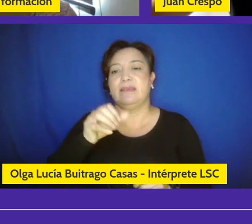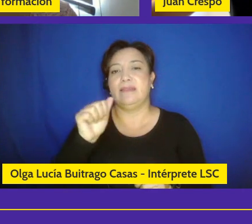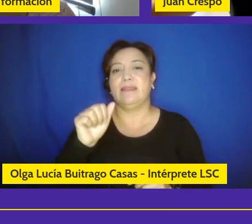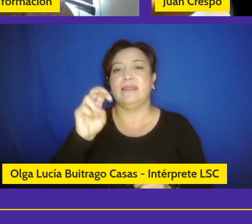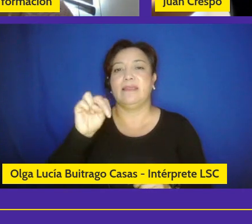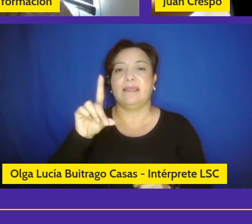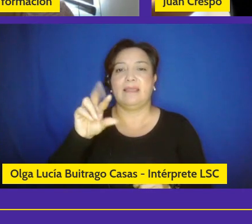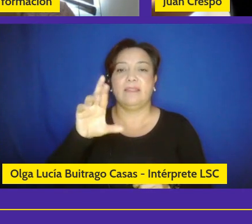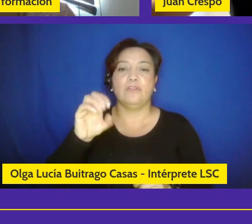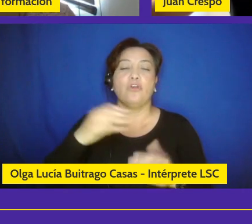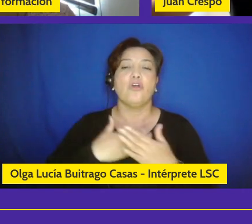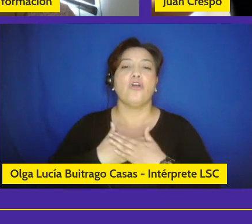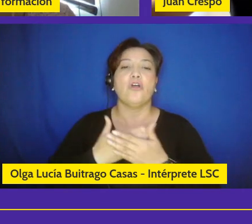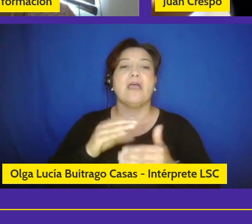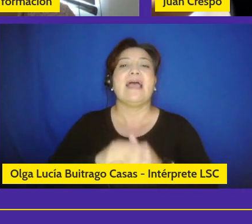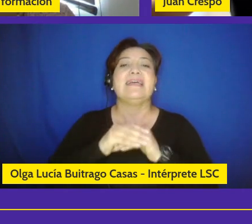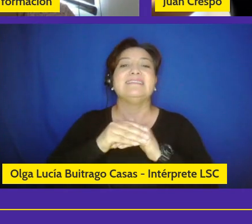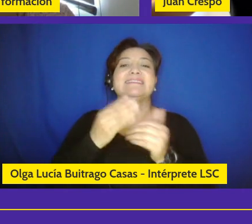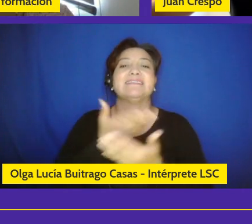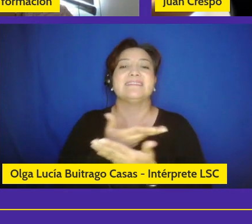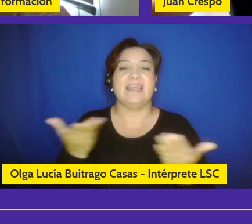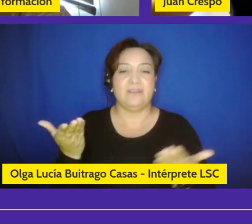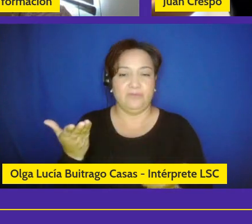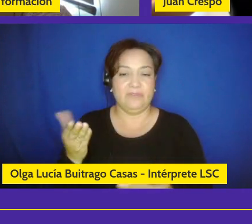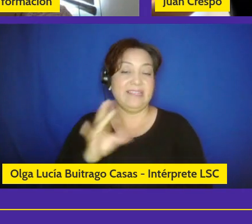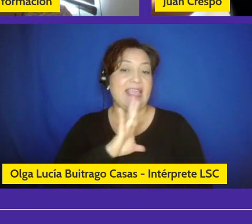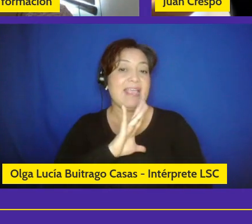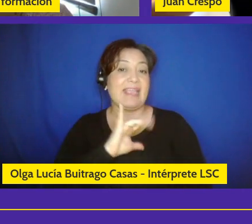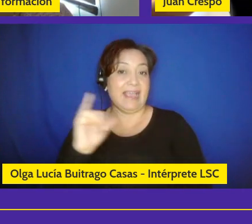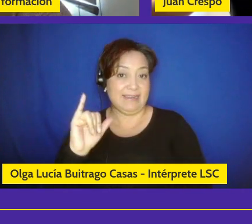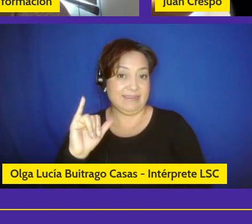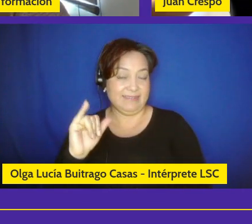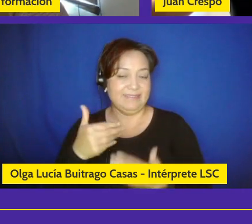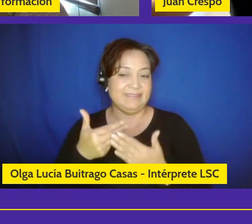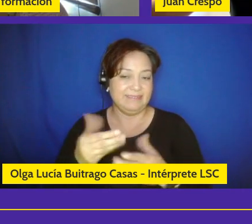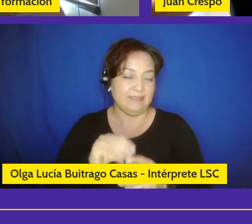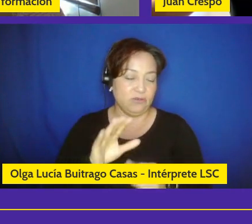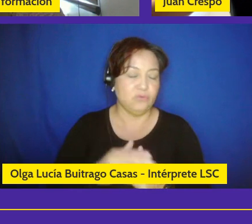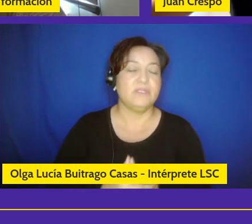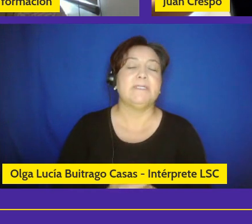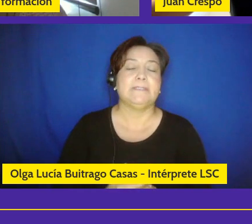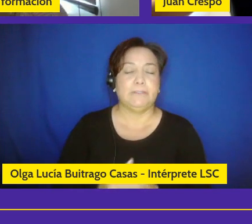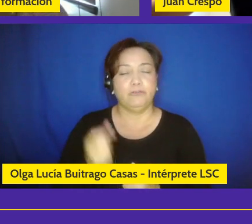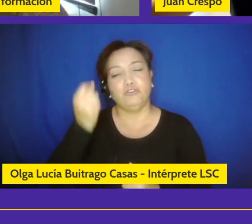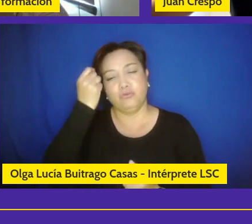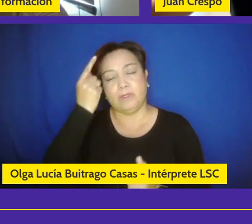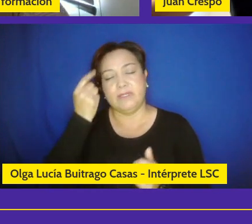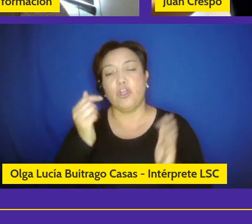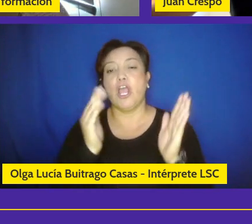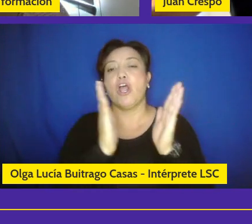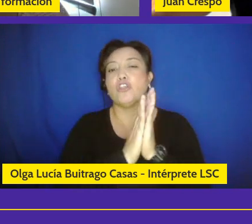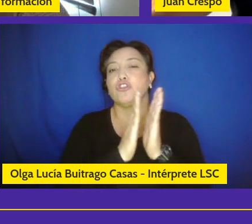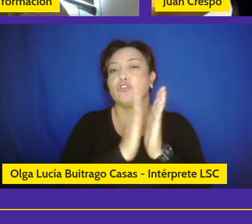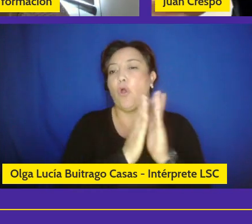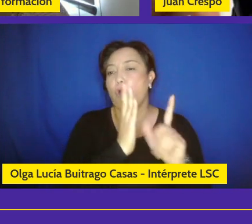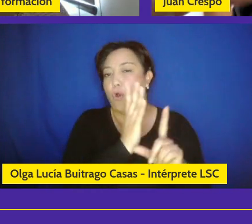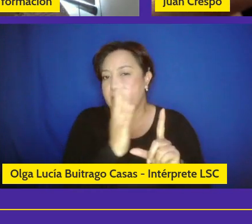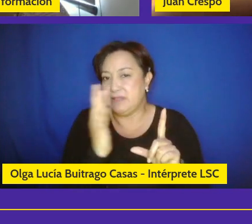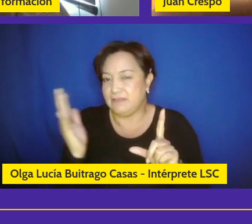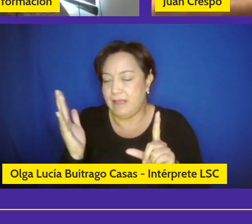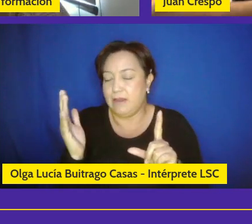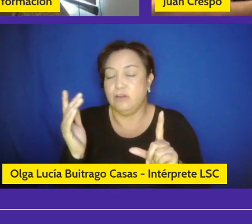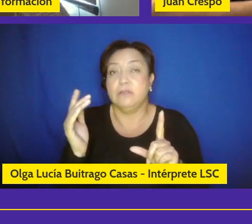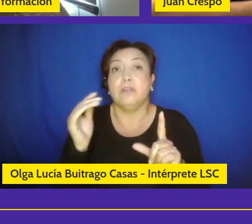la sucursal del cine. Y dice, entiendo que los documentales no suelen ser considerados contenidos comerciales en el